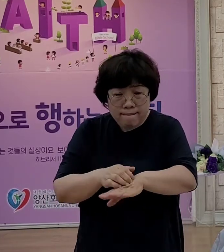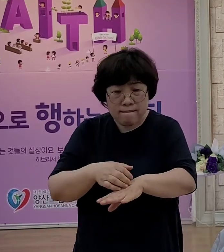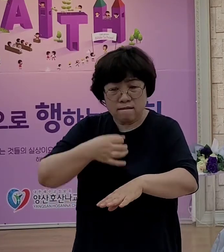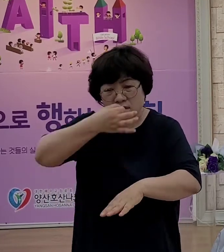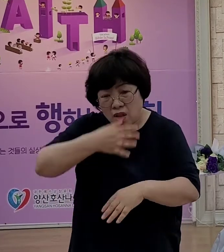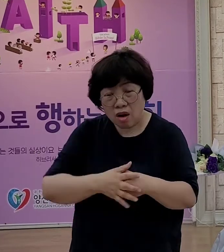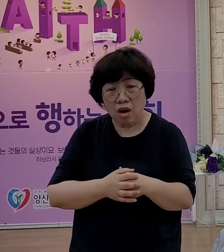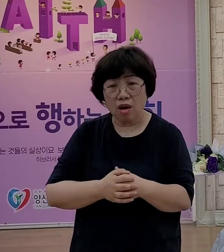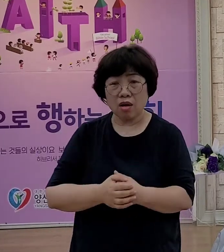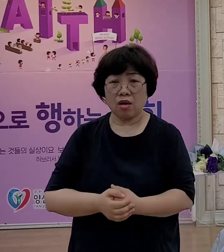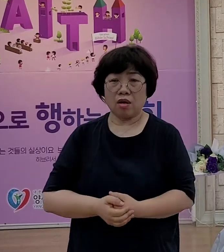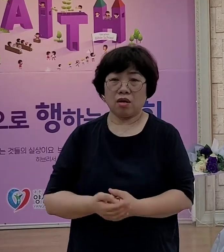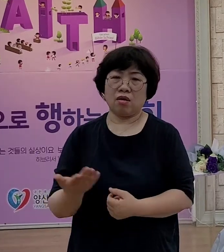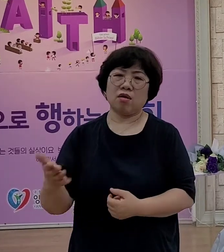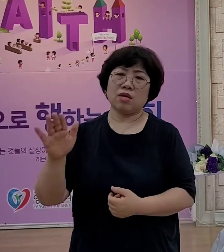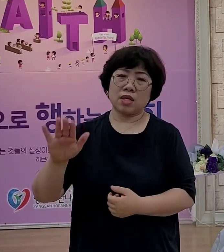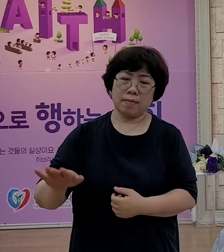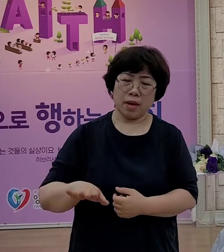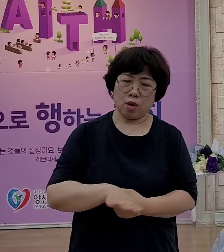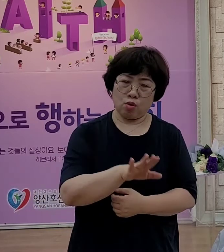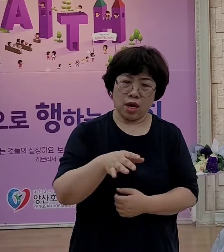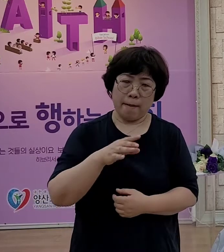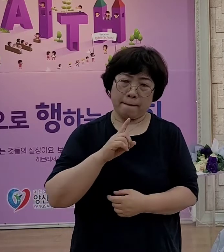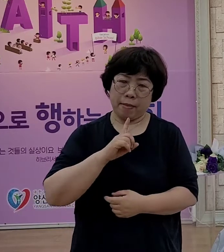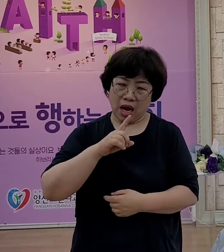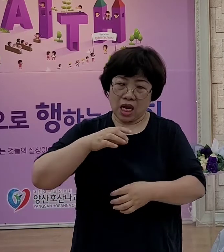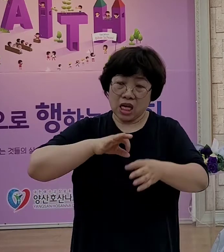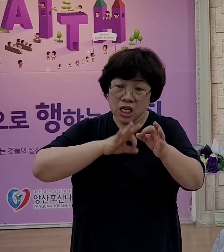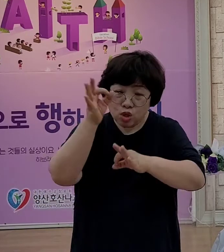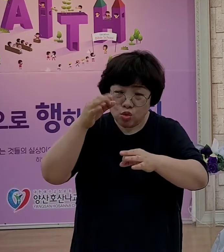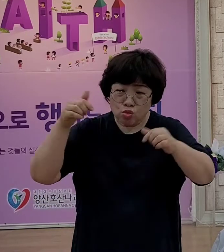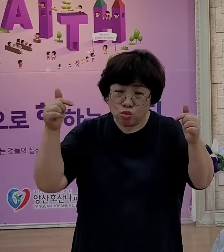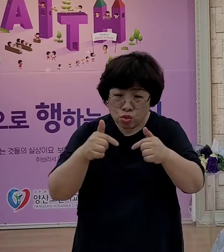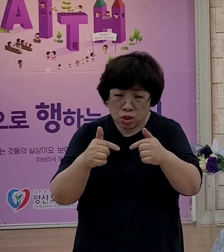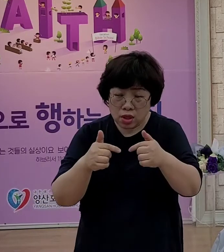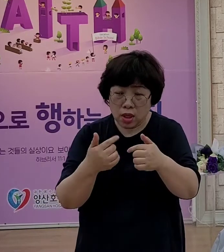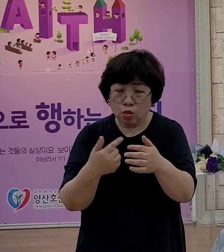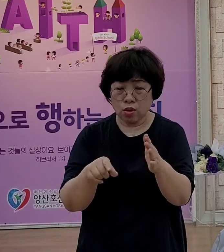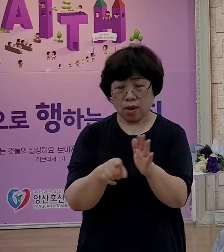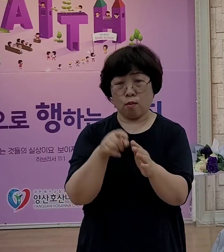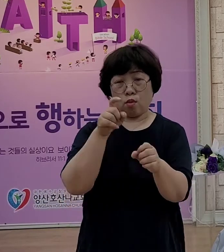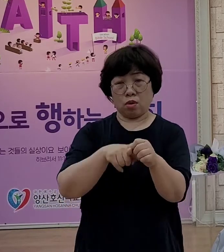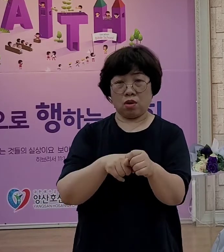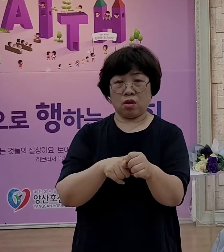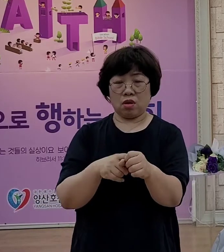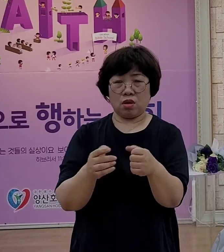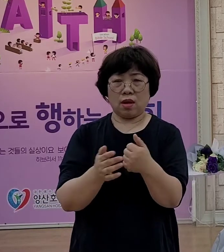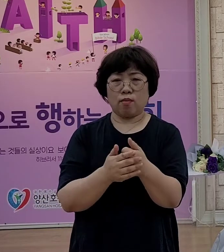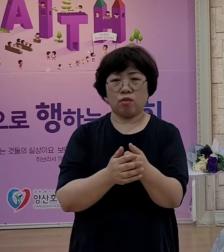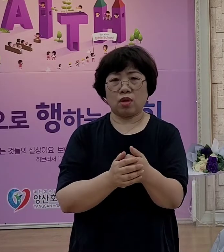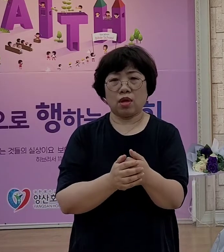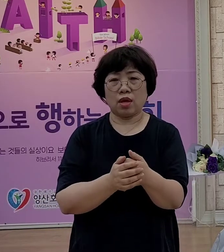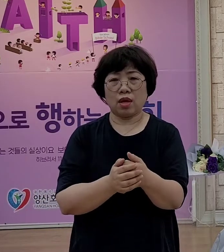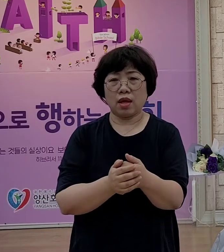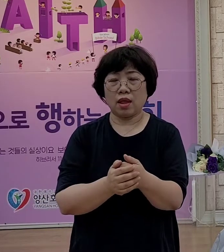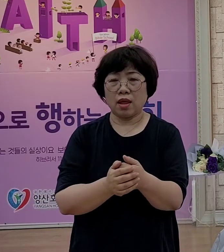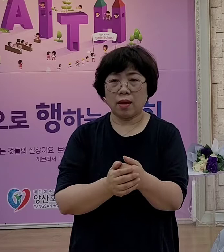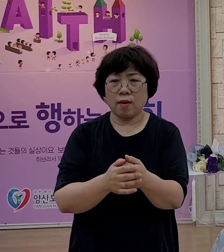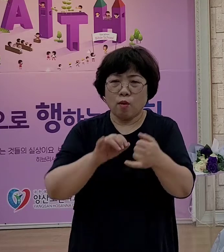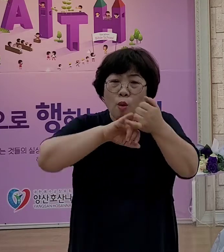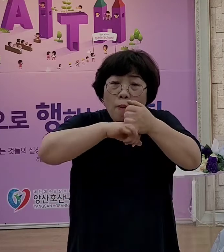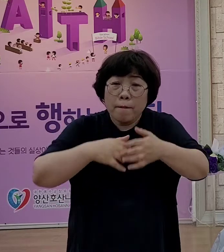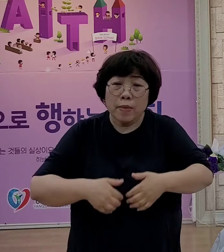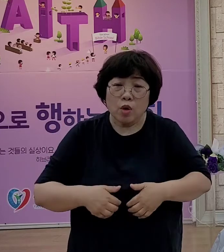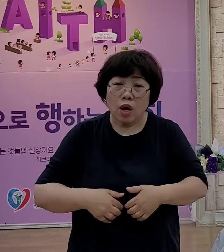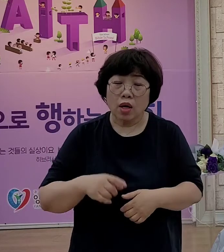그럼에도 불구하고 우리가 말에 실수하지 않도록 우리가 조심하기 위해서 아주 중요한 첫 번째 습관이 뭐라고요?